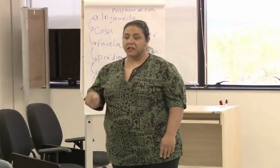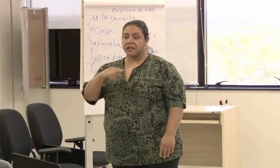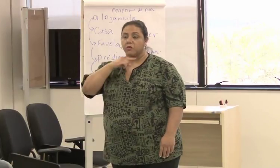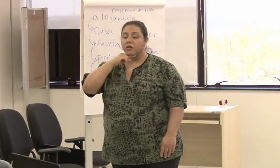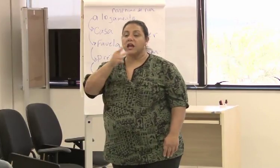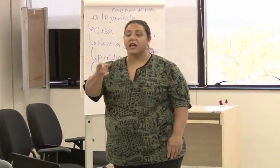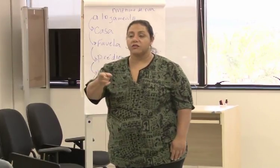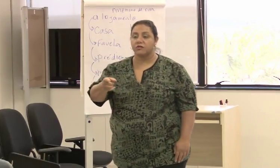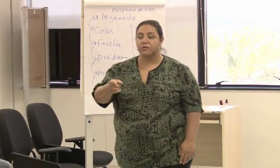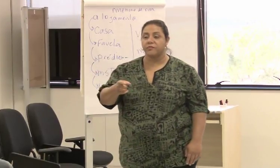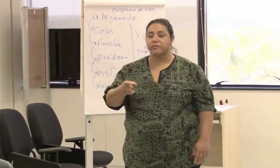O que é isso?